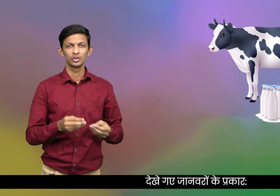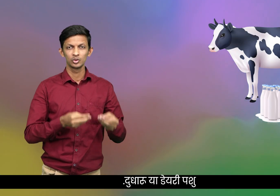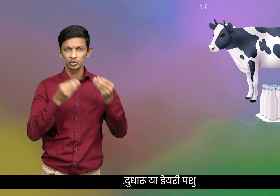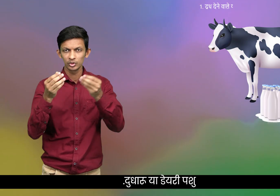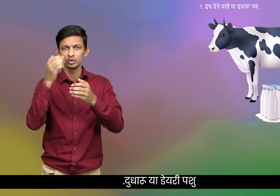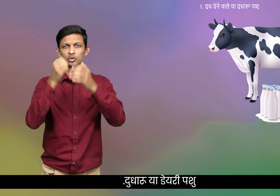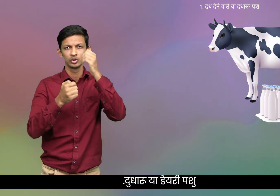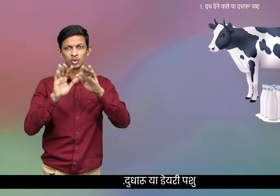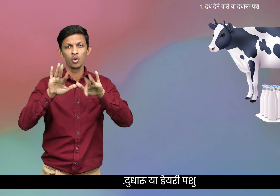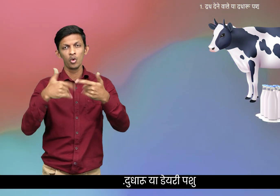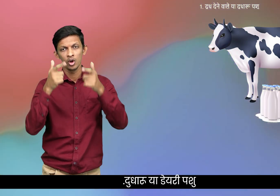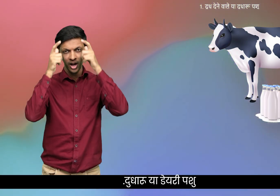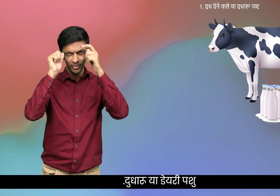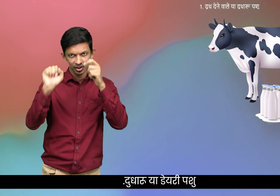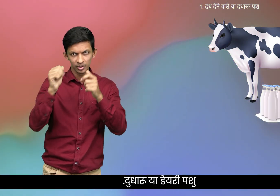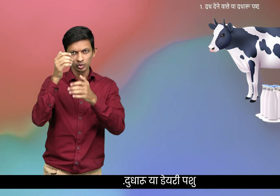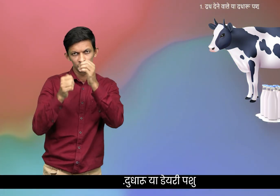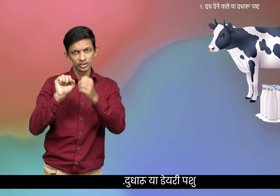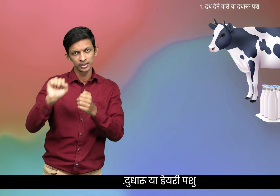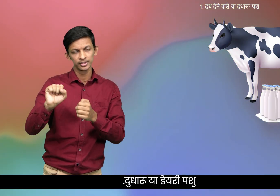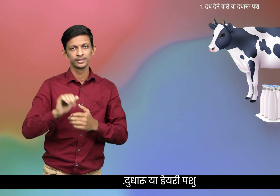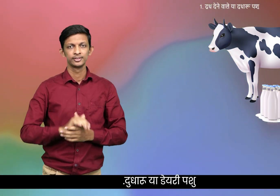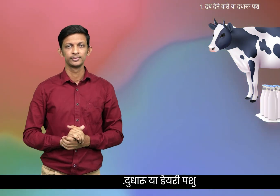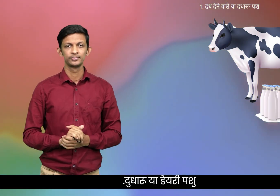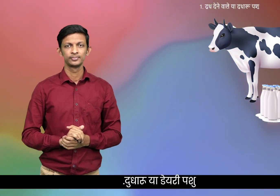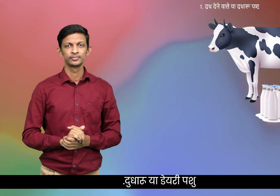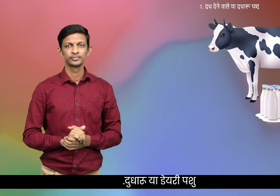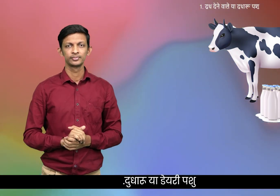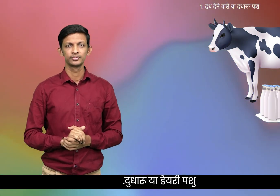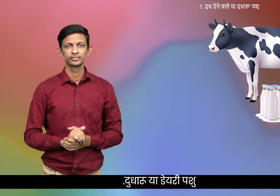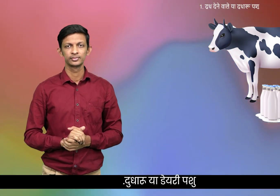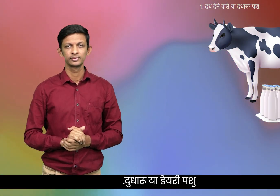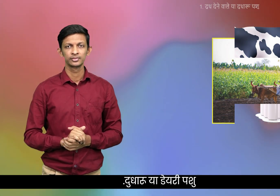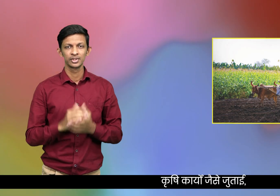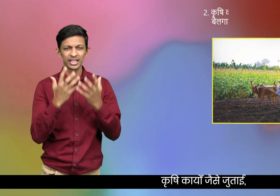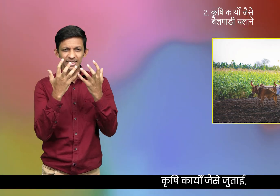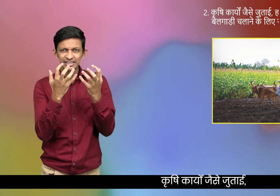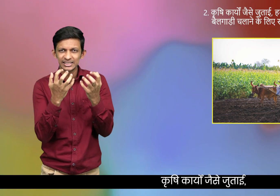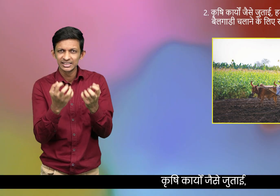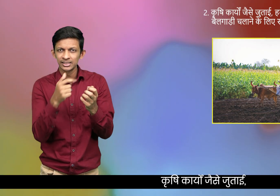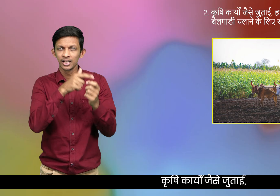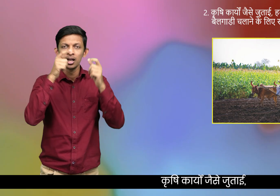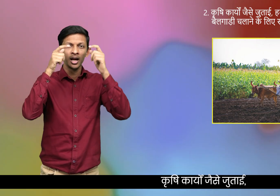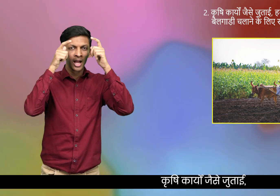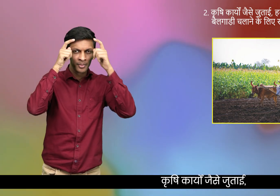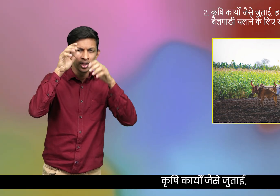पहला, दुधारू या डेयरी पशु, दूसरा, कृषि कार्यों